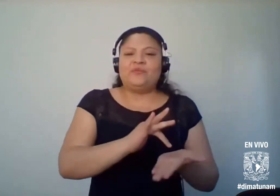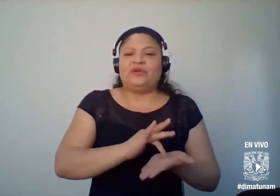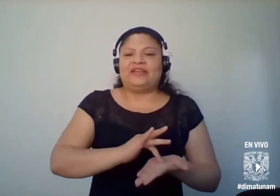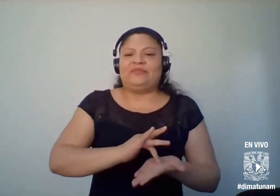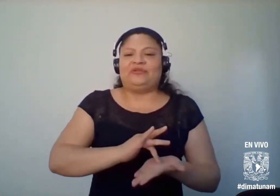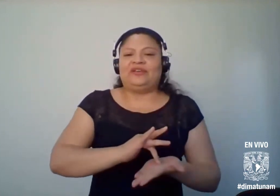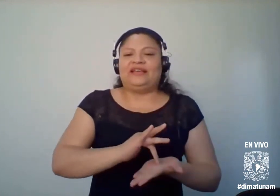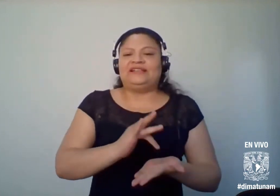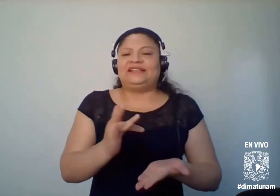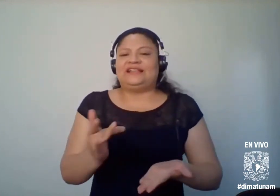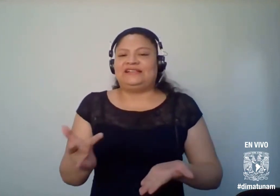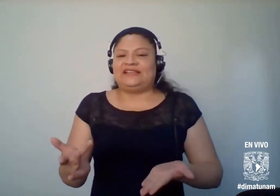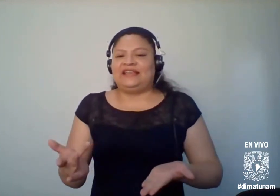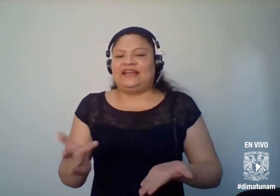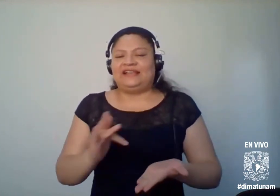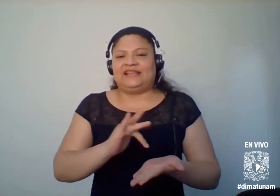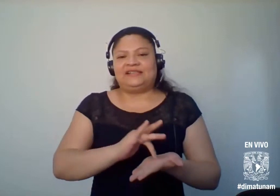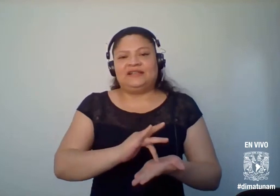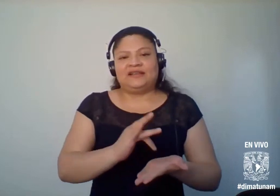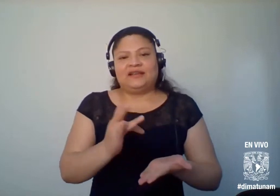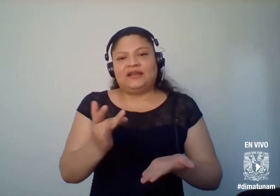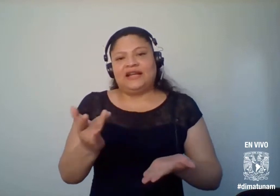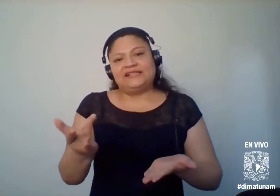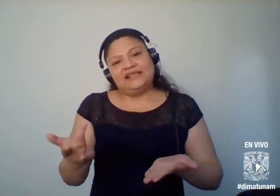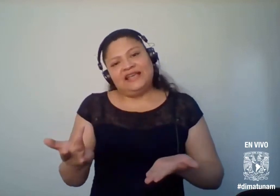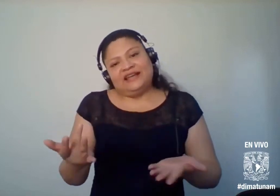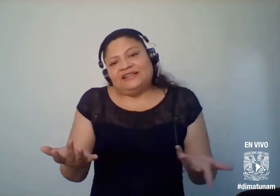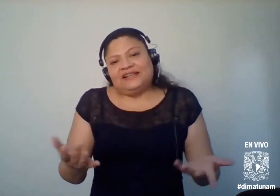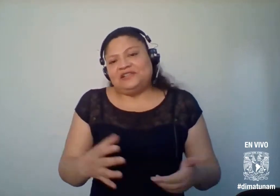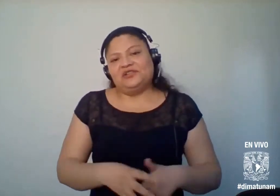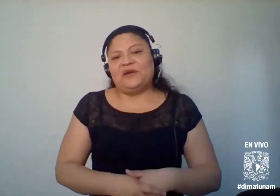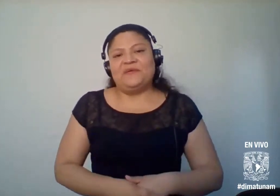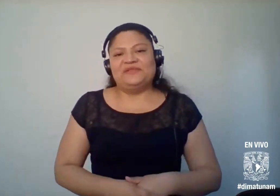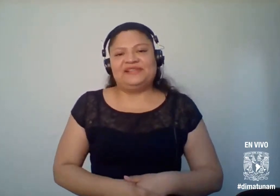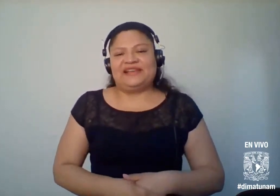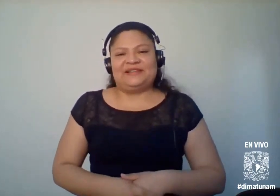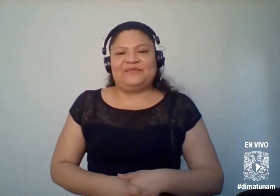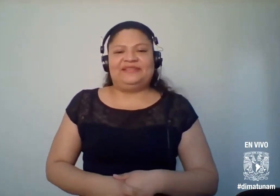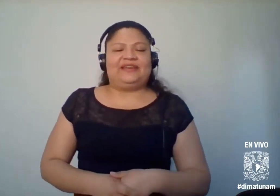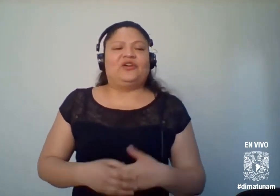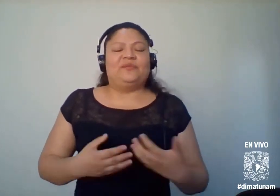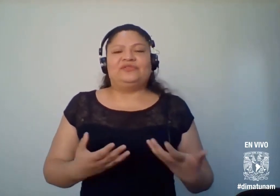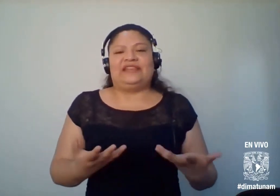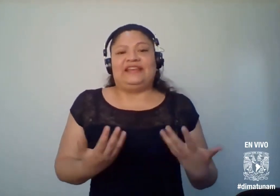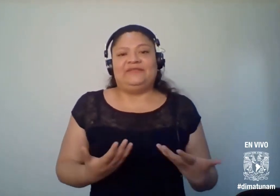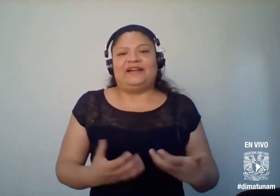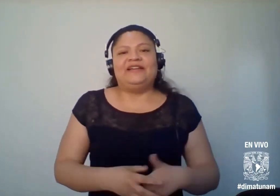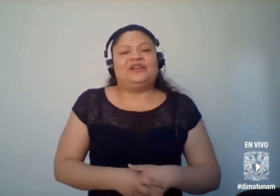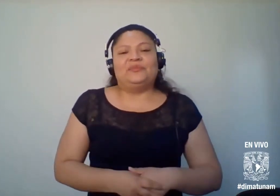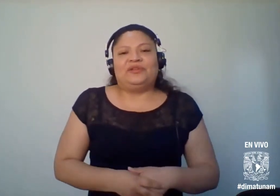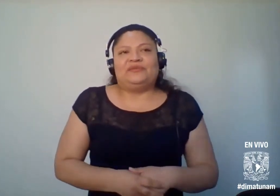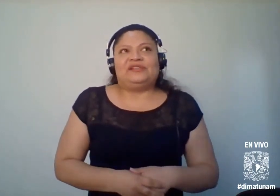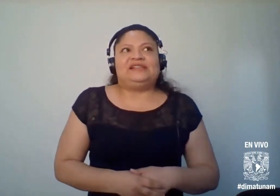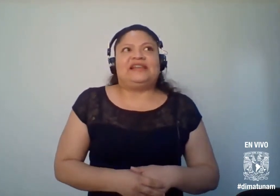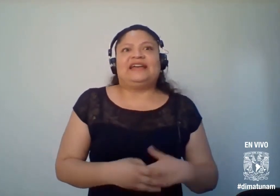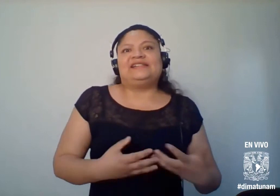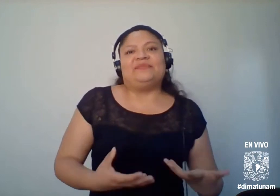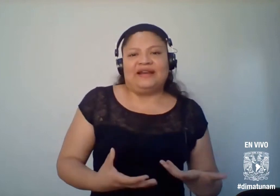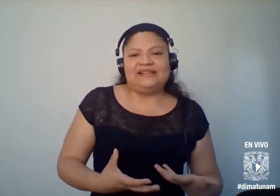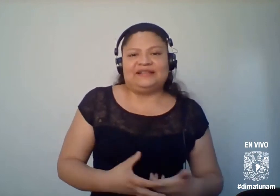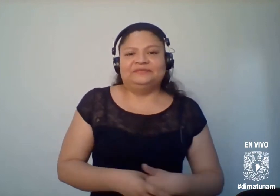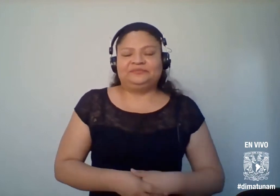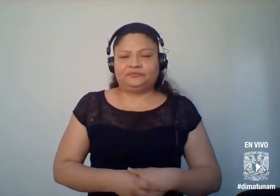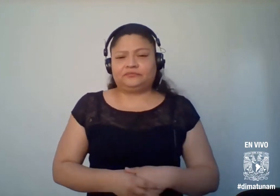surgieron. Por ejemplo, esta es la seña de gracias. La seña de gracias no sabemos exactamente cómo se deriva, no podemos decir a qué